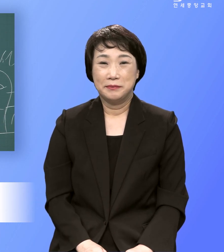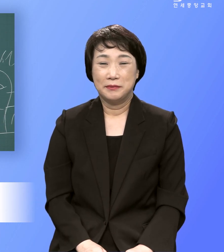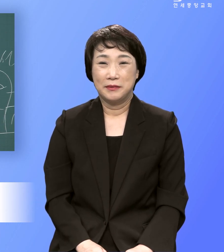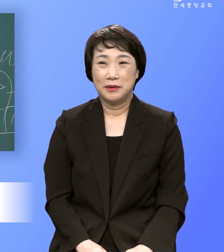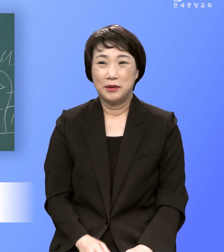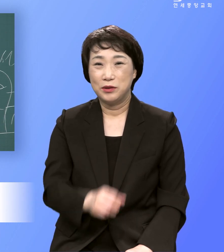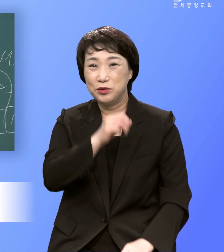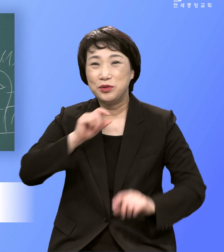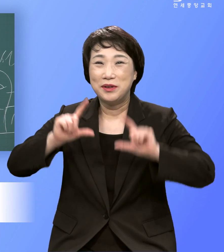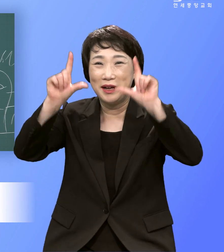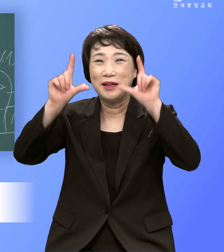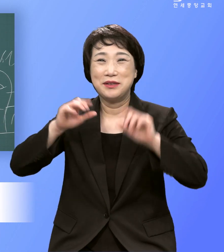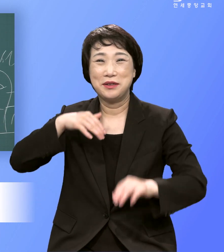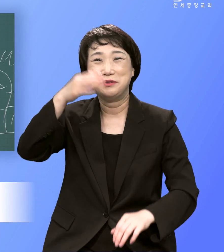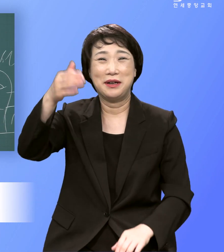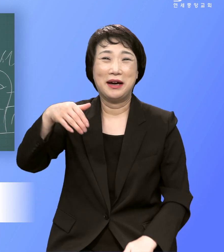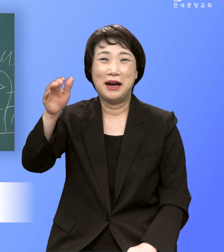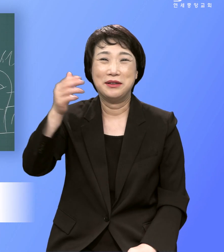주일날 천국 못 갔어요.